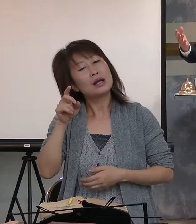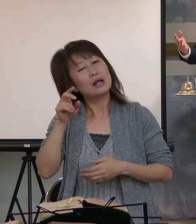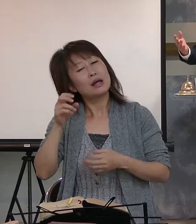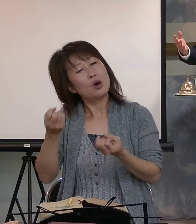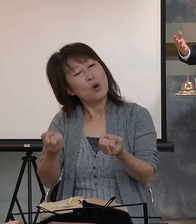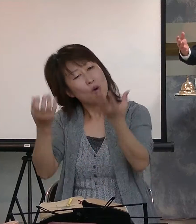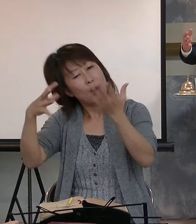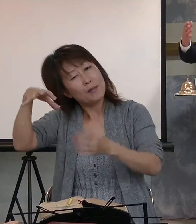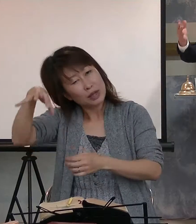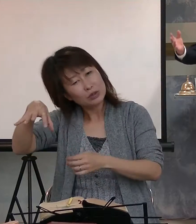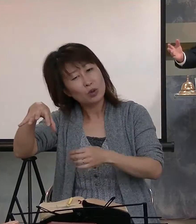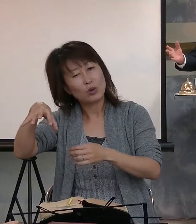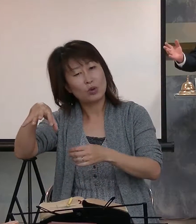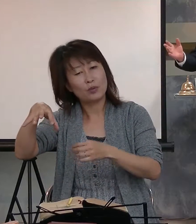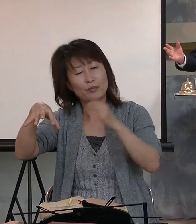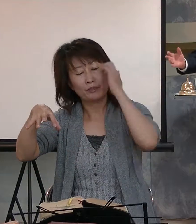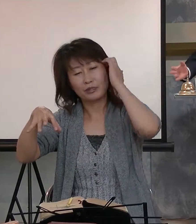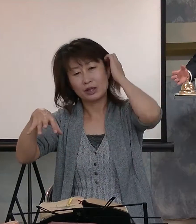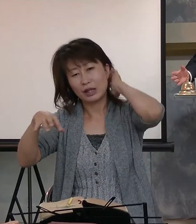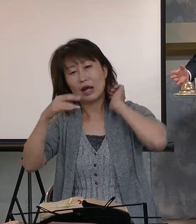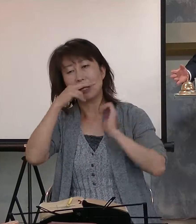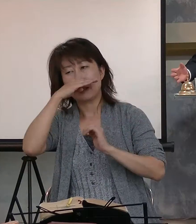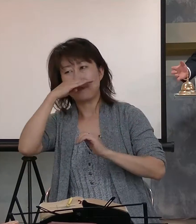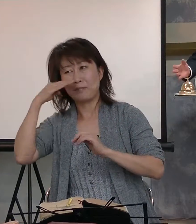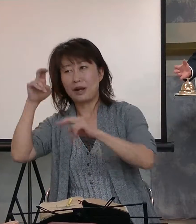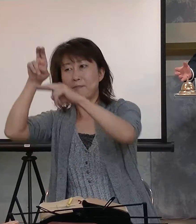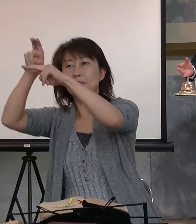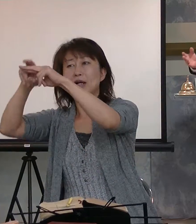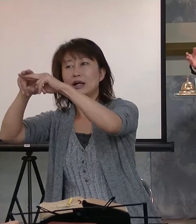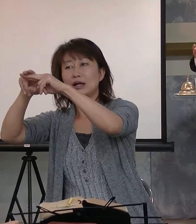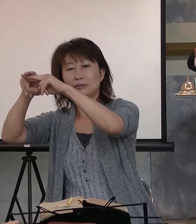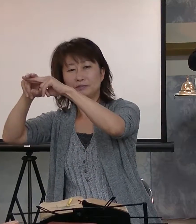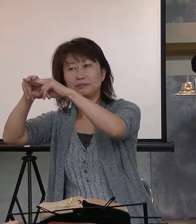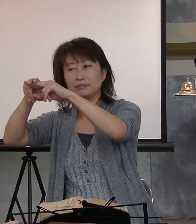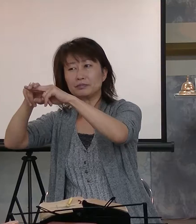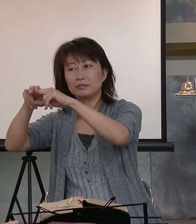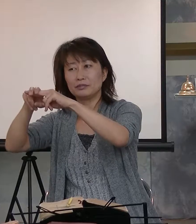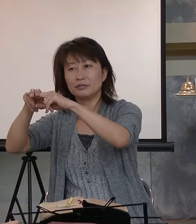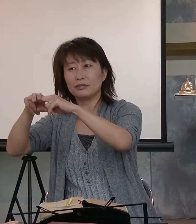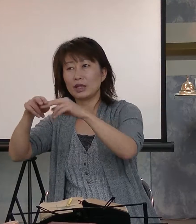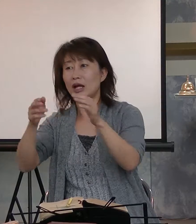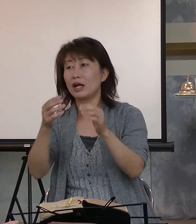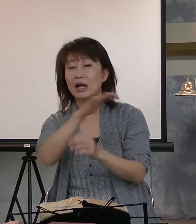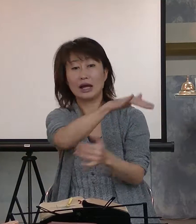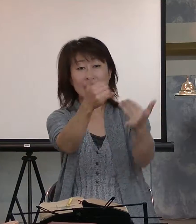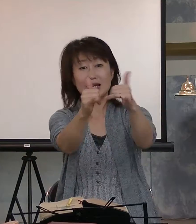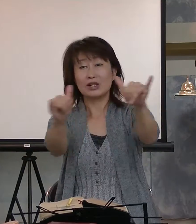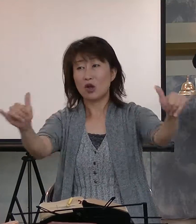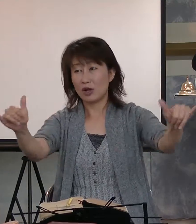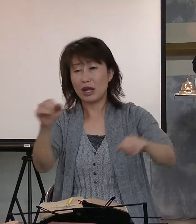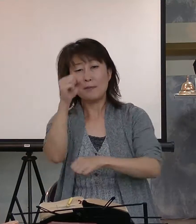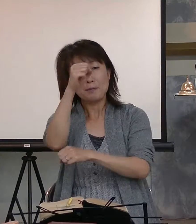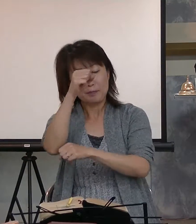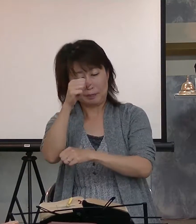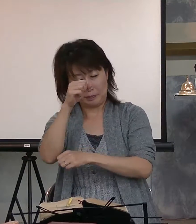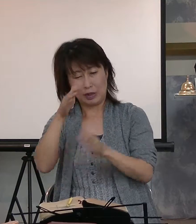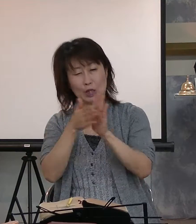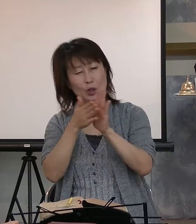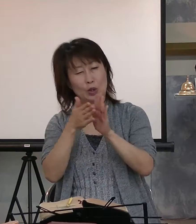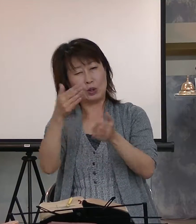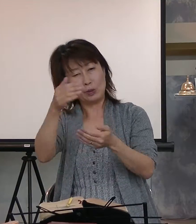座ったり長者に座ったり、そういうことを人々に認められることが大好きだった